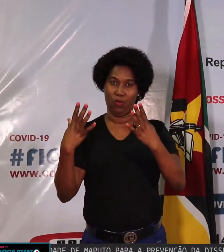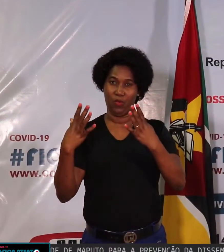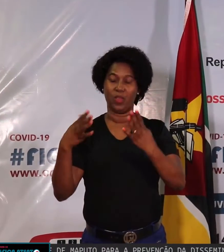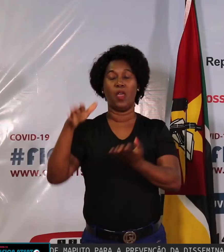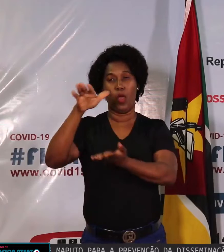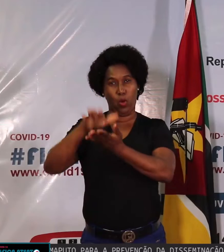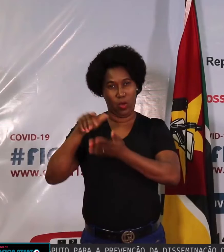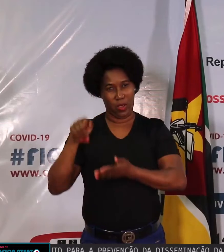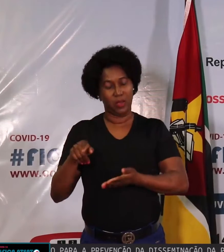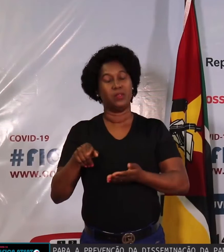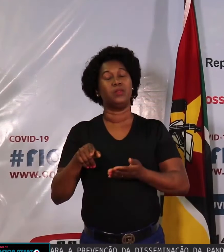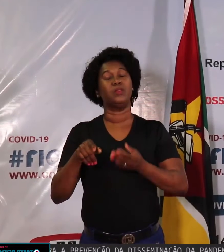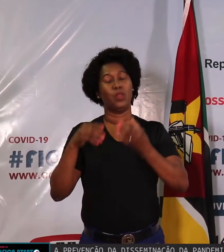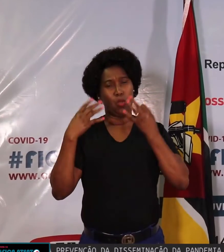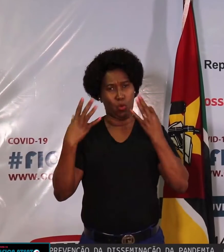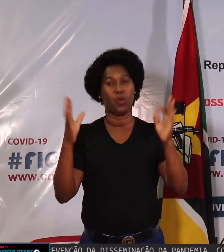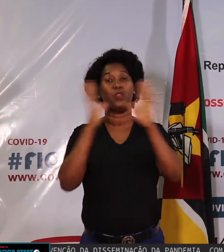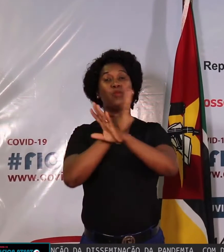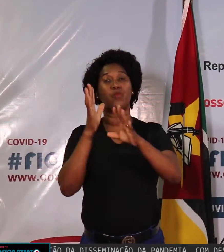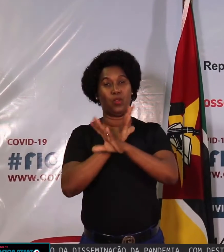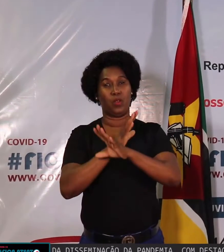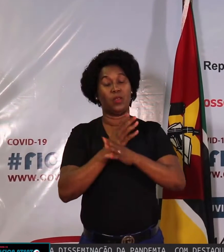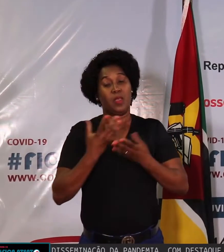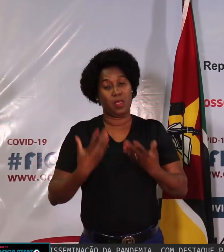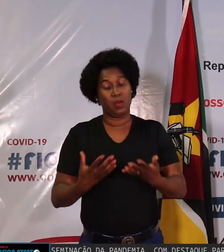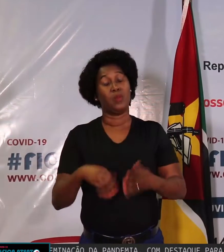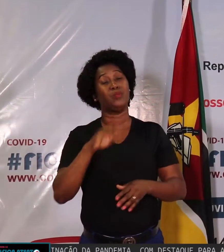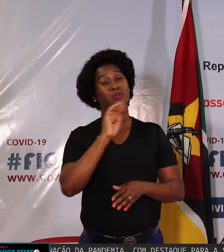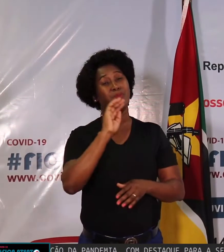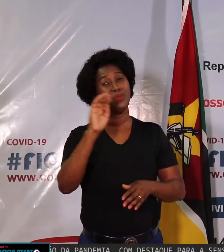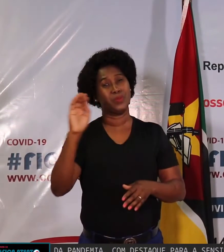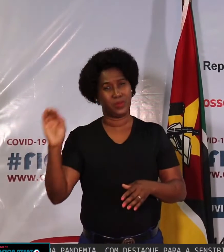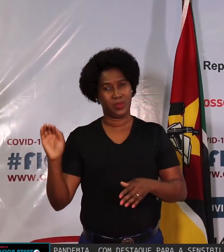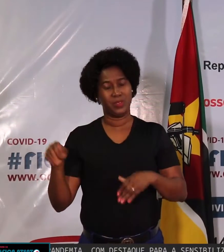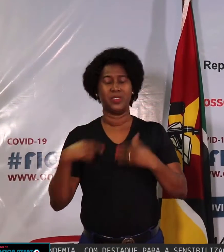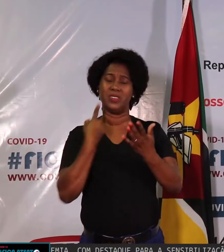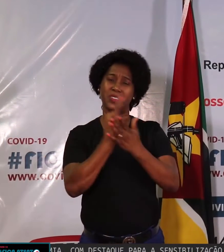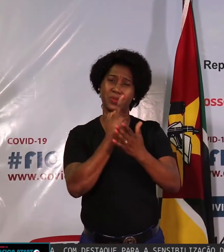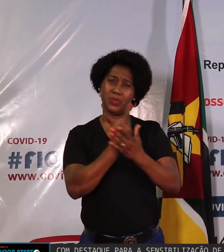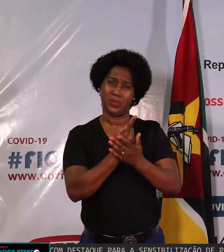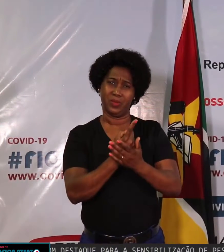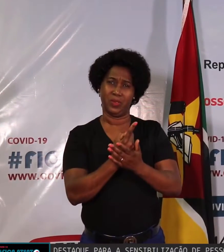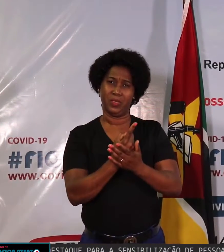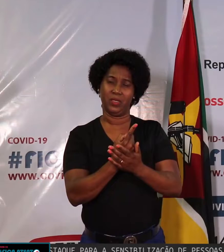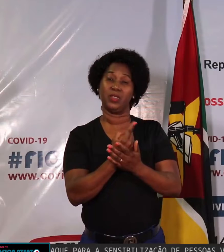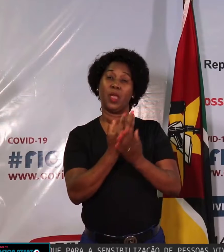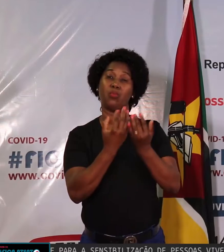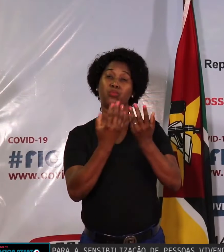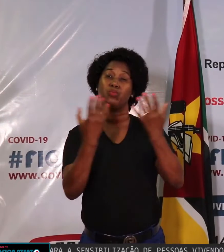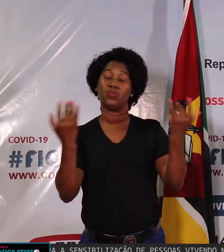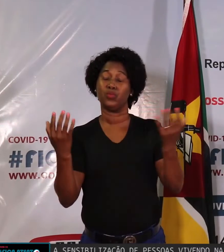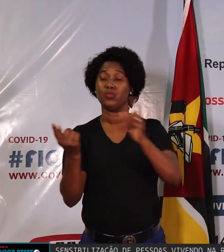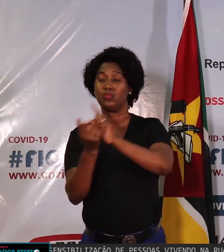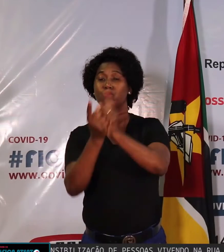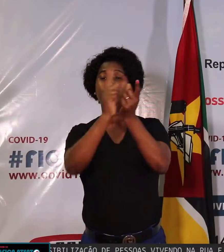8 importados. Quero chamar a atenção para o importante e grande número de contactos que